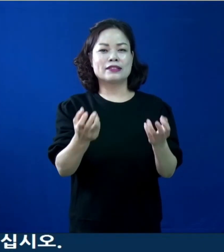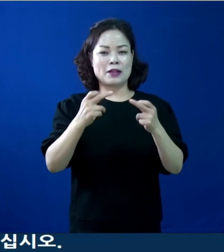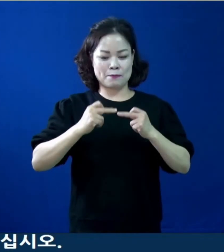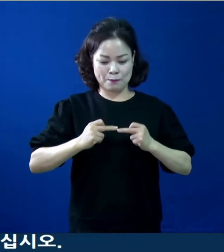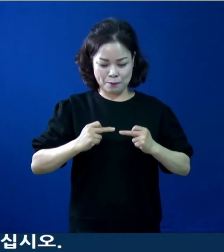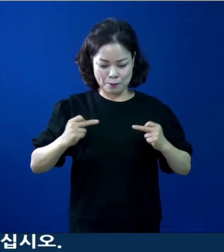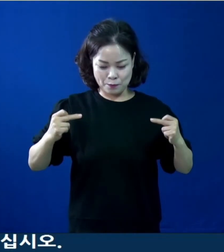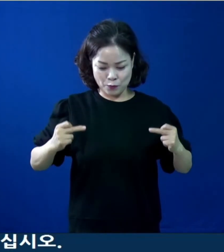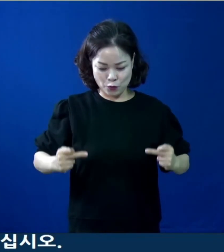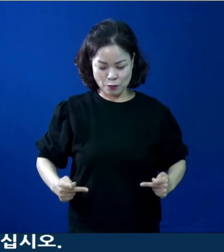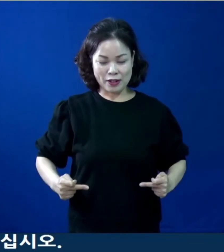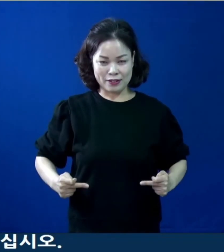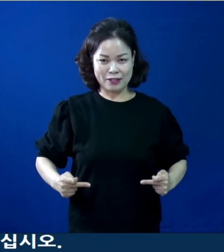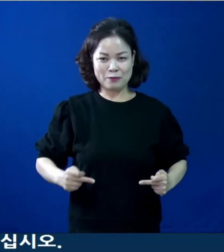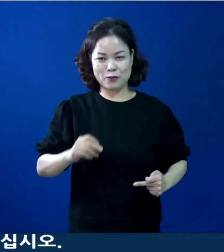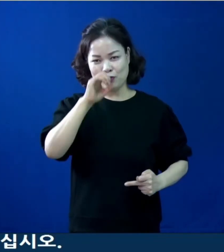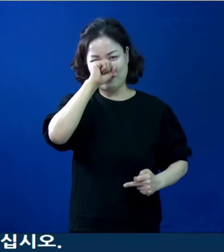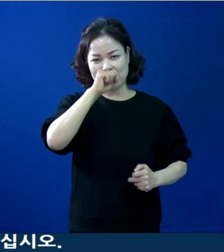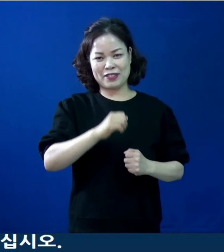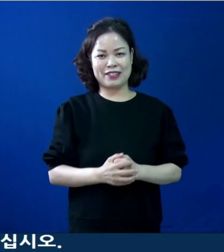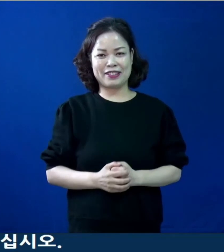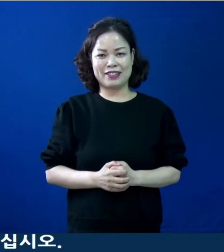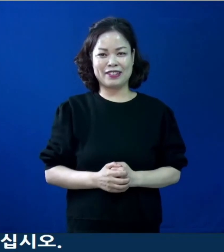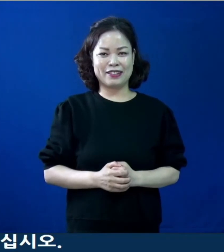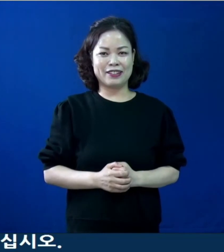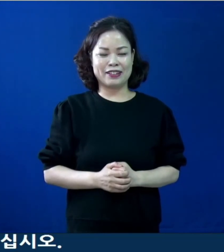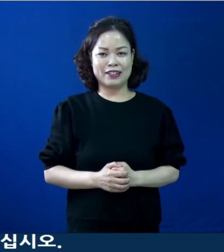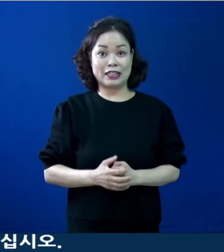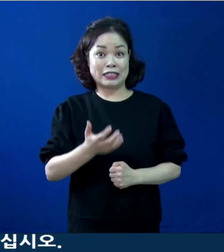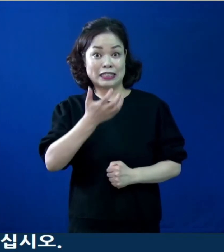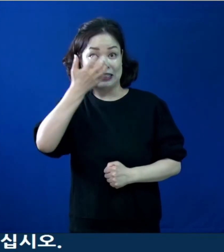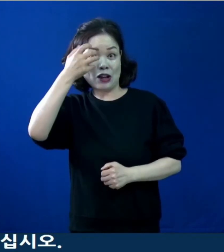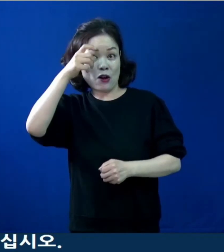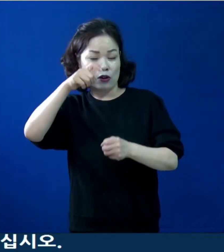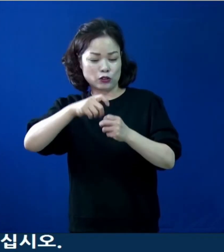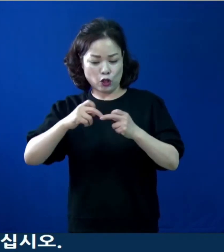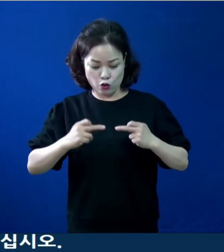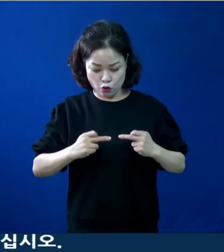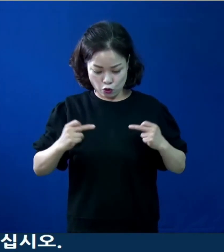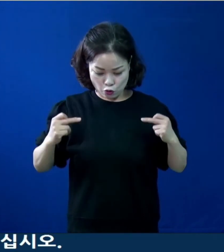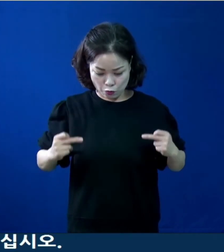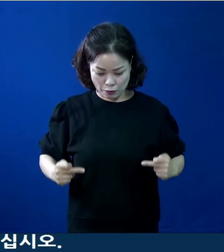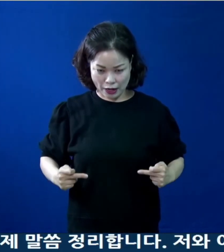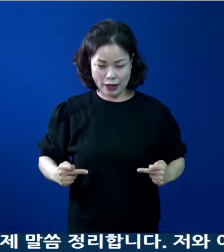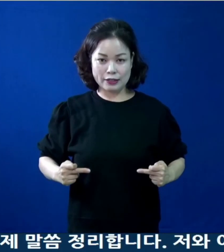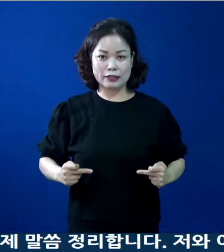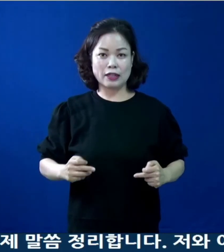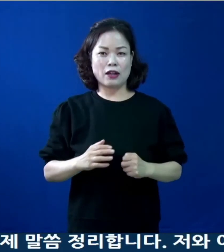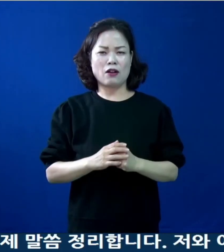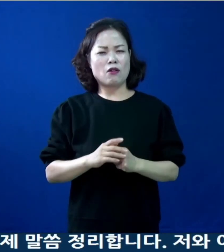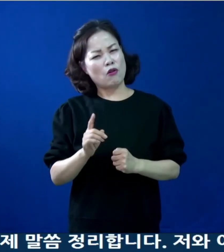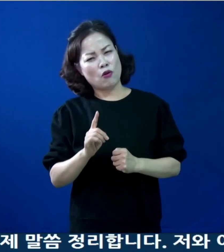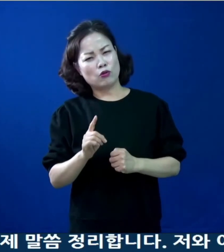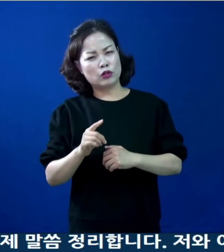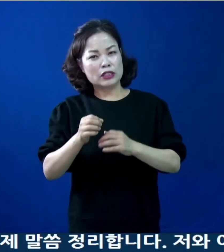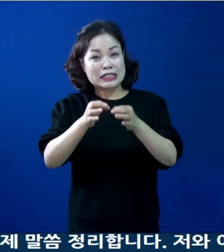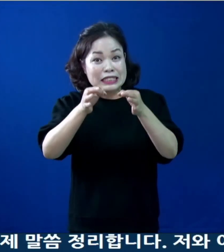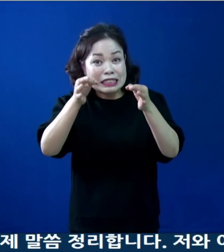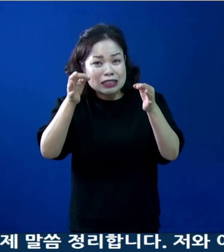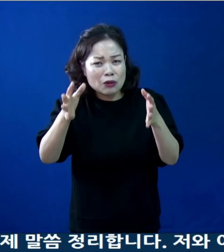흉패를 달아봤으면 좋겠습니다. 영적으로 우리에게 흉패를 달 때 어쩌면 우리